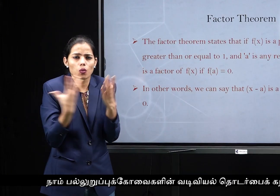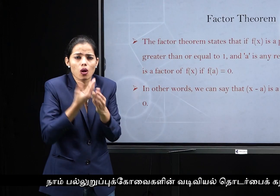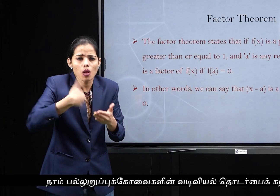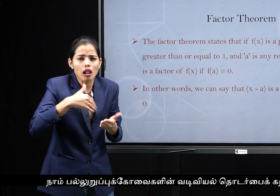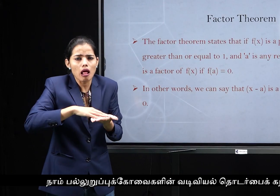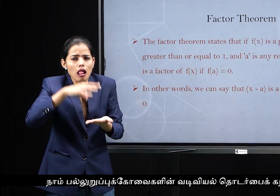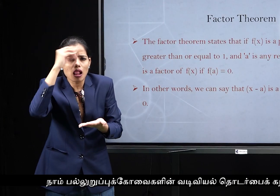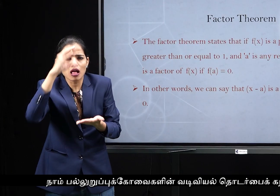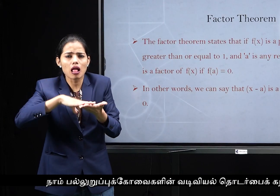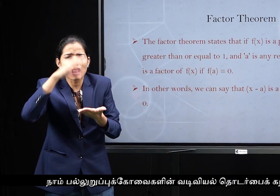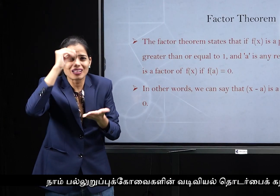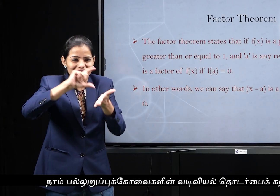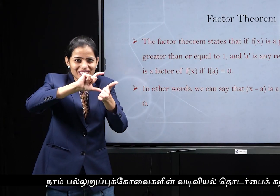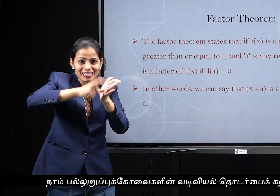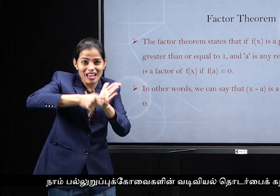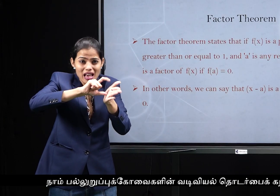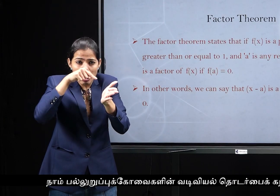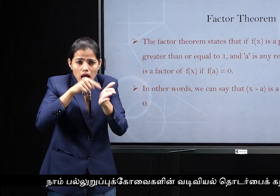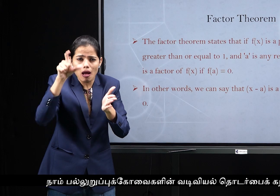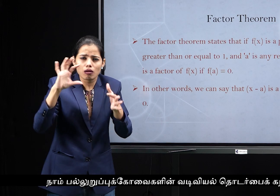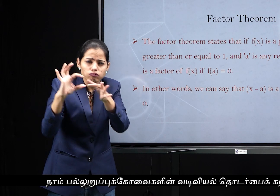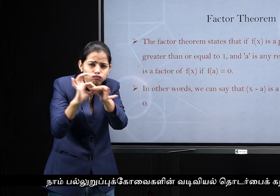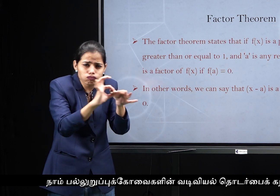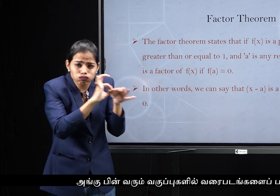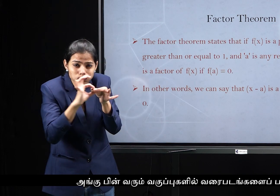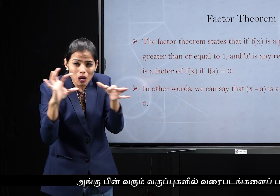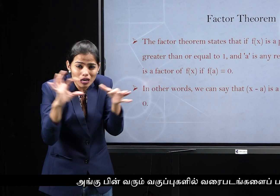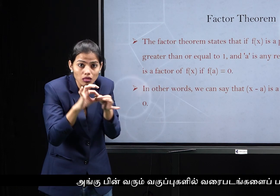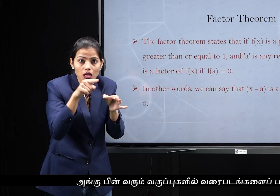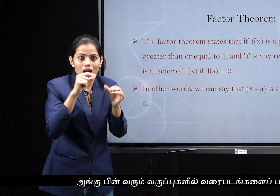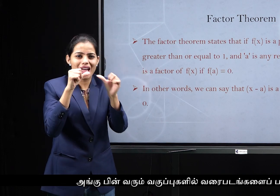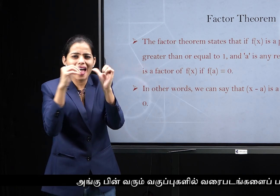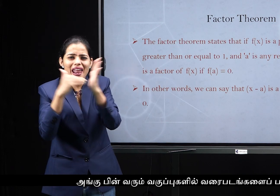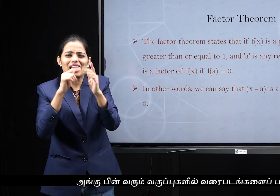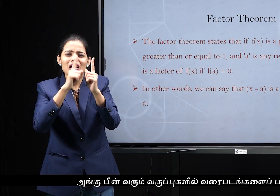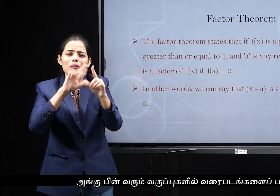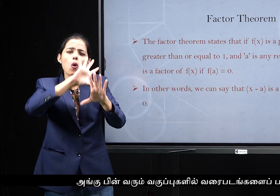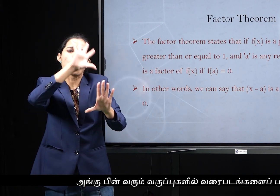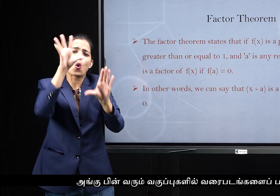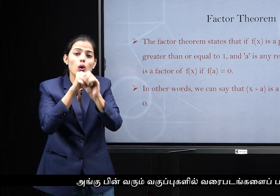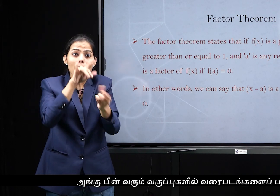நாம் பல்லுறுப்புக்கோவைகளின் வடிவியல் தொடர்பை கற்றுக்கொள்வோம். அங்கு பின்வரும் வகுப்புகளில் வரைபடங்களை